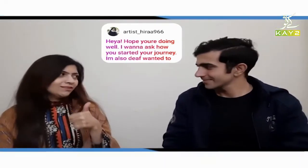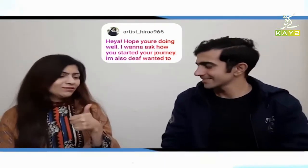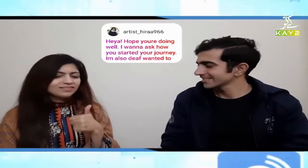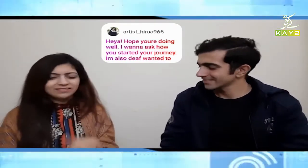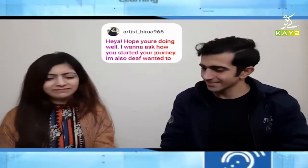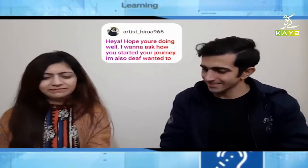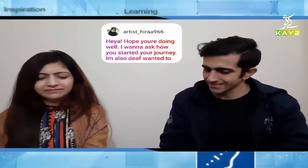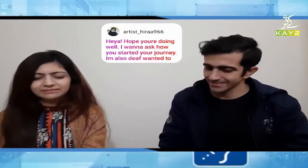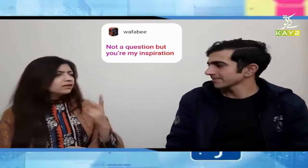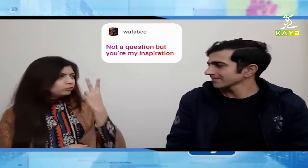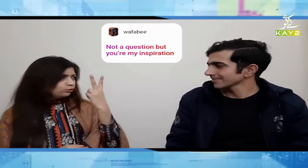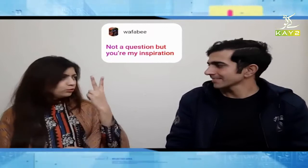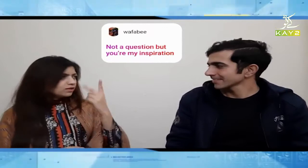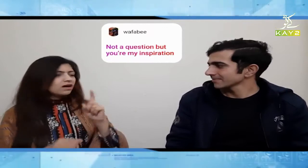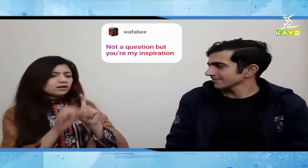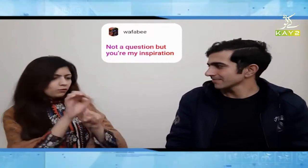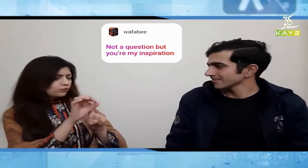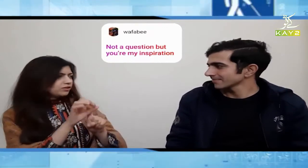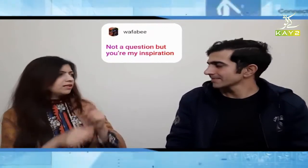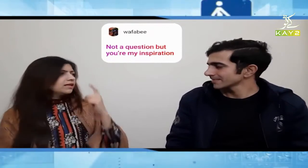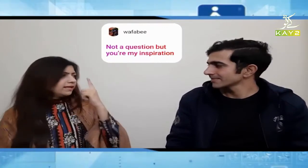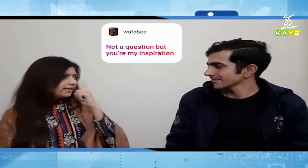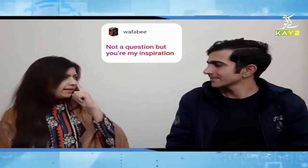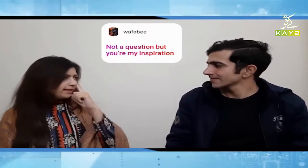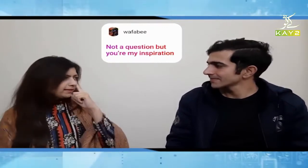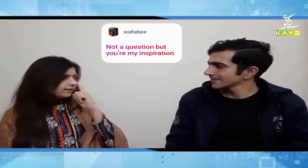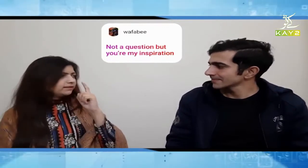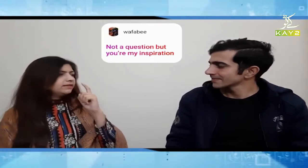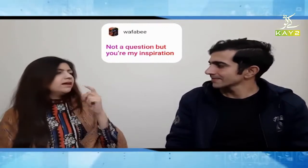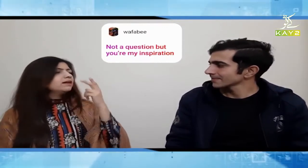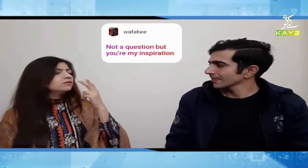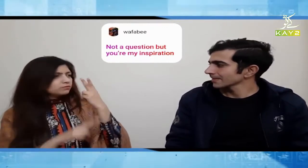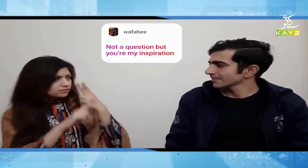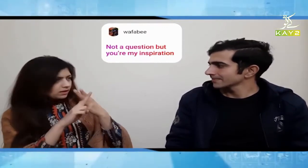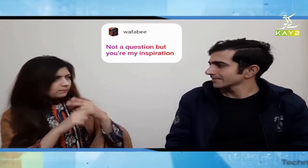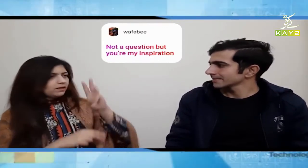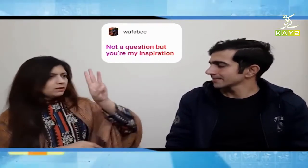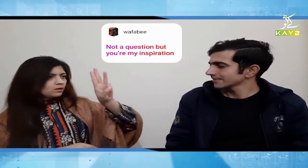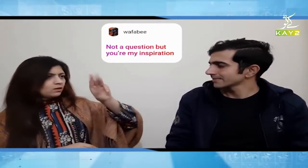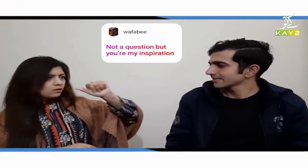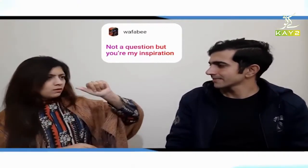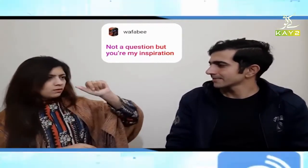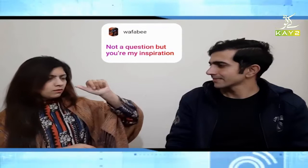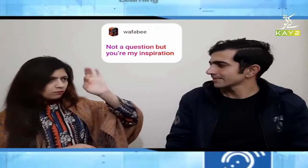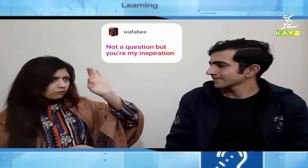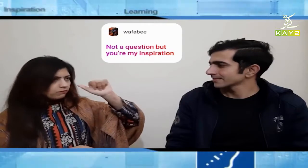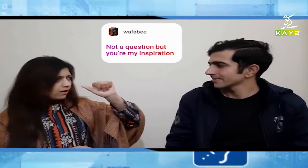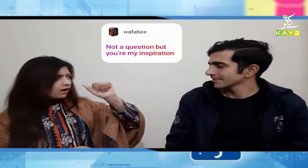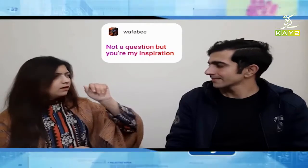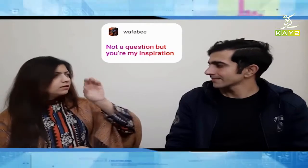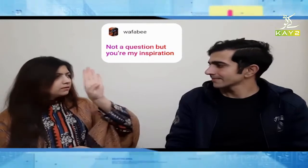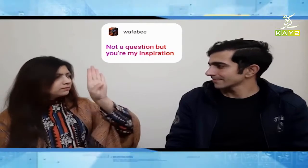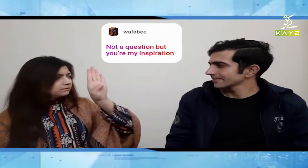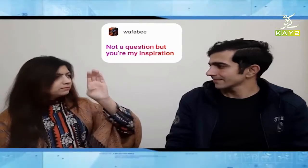ओके, गुड। दूसरा क्वेश्चन, एक लड़की है, उसका नाम है